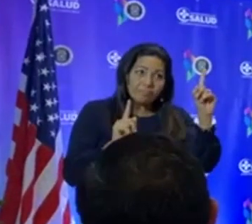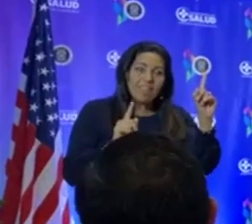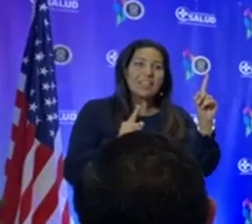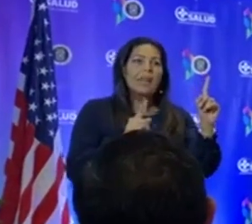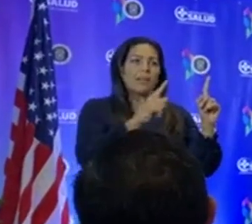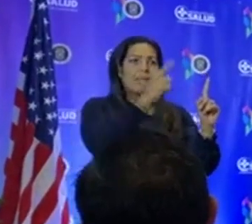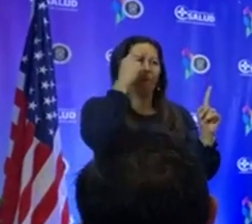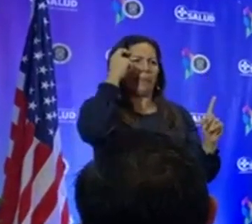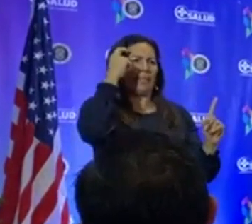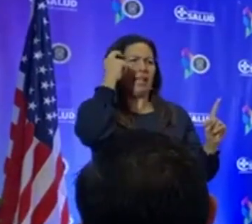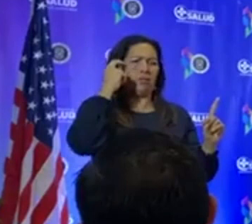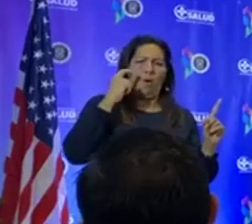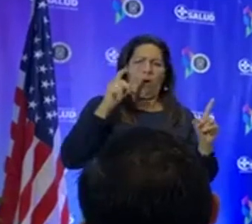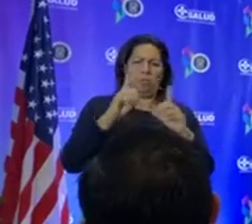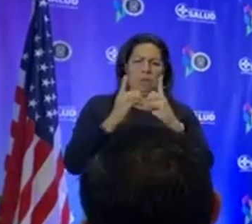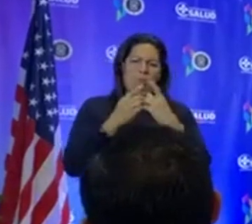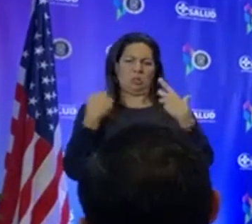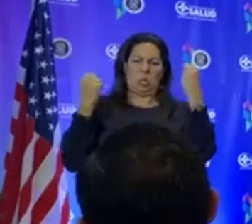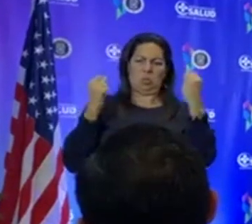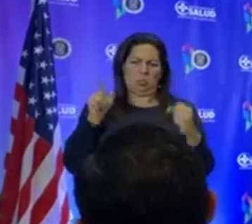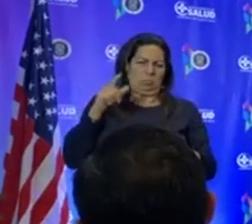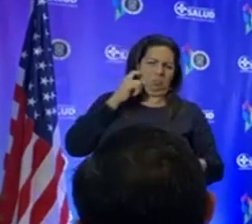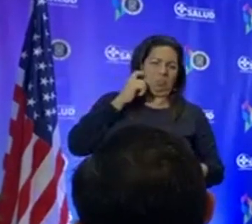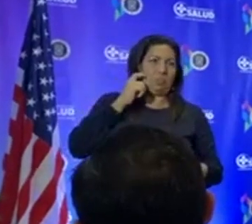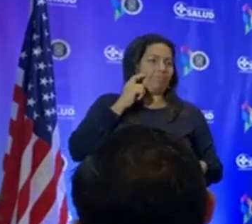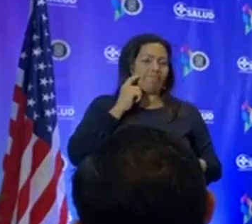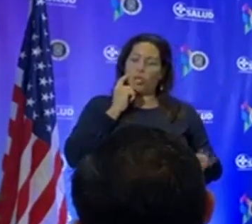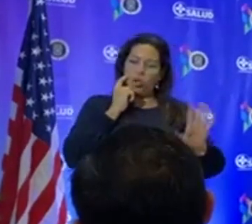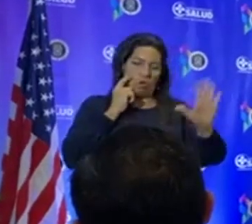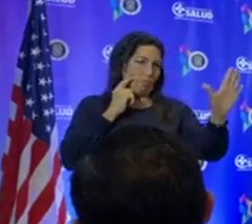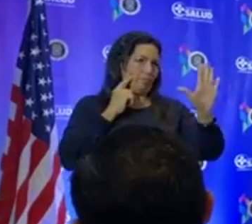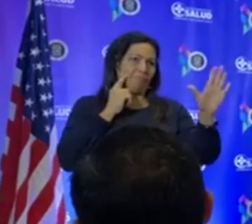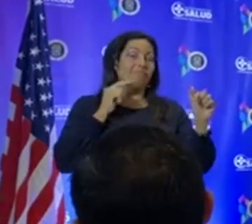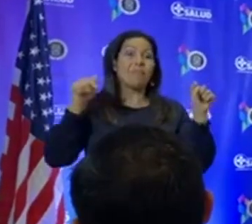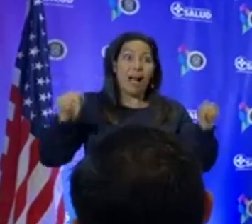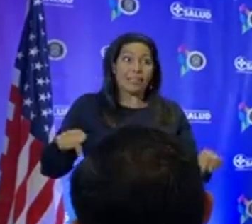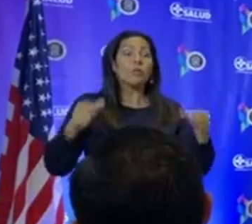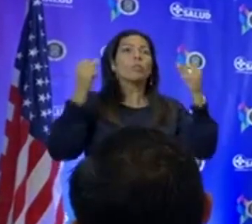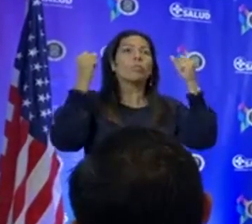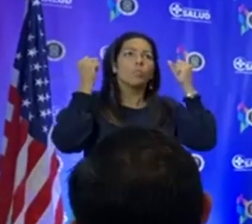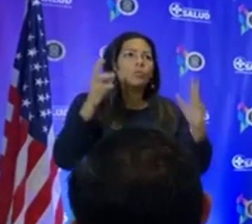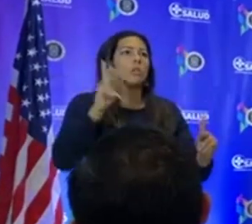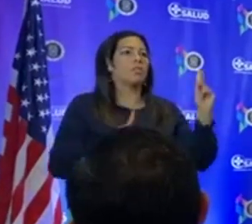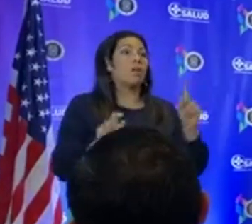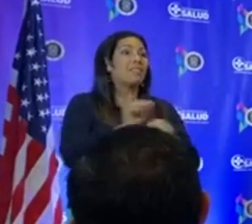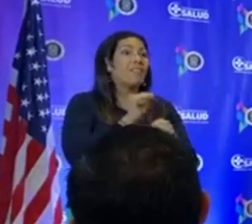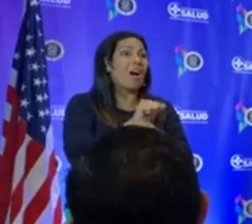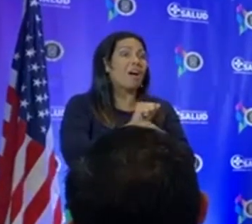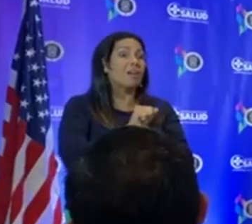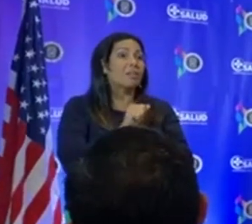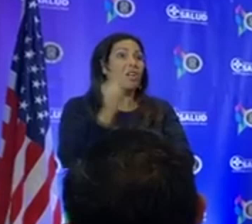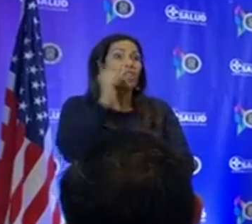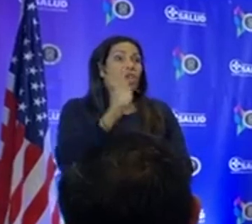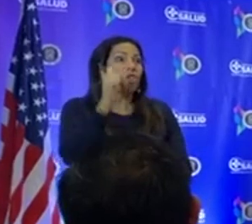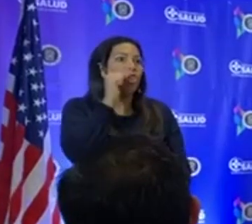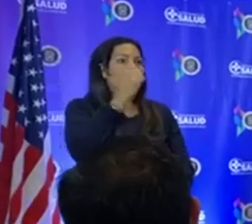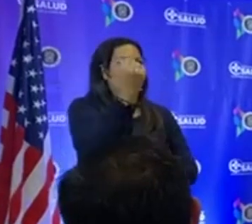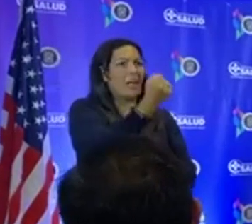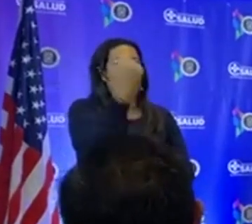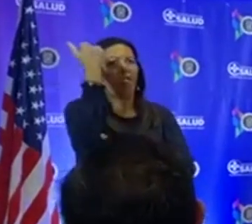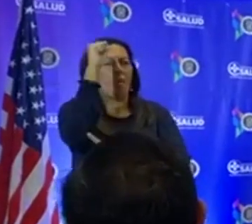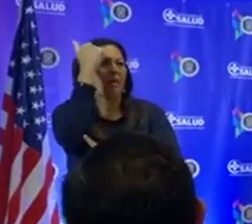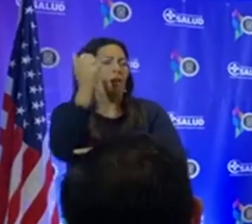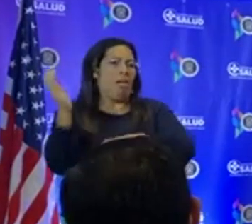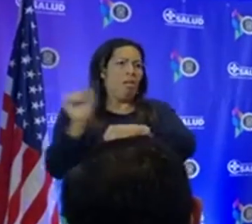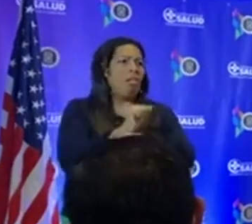del Departamento de Salud, porque aquí hay muchas personas que trabajan, domingo, sábados y domingos, trabajando por el Departamento de